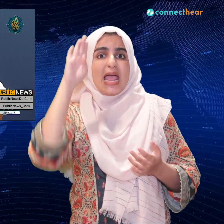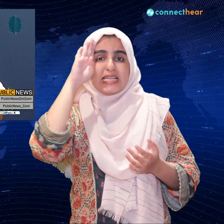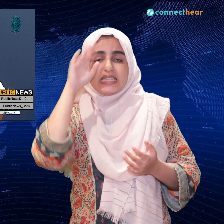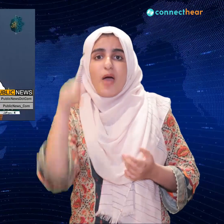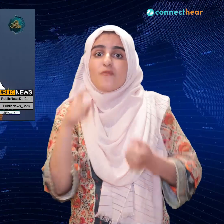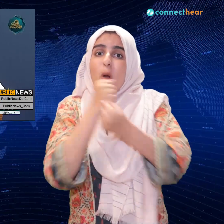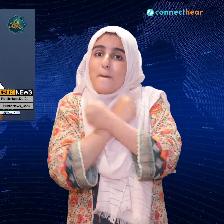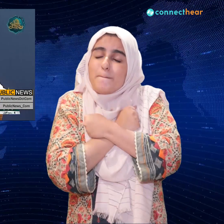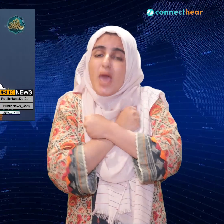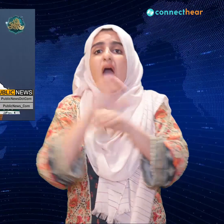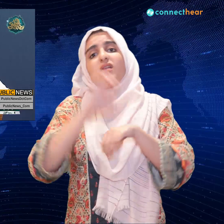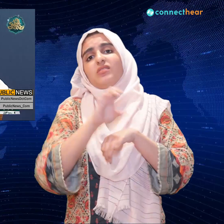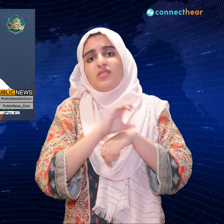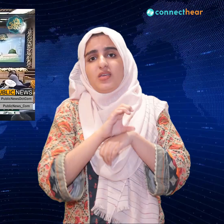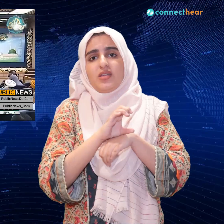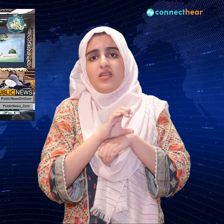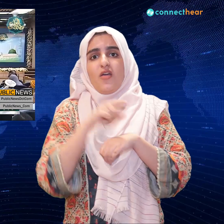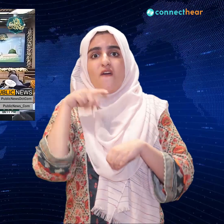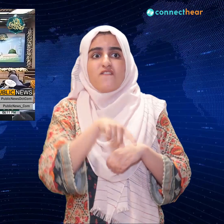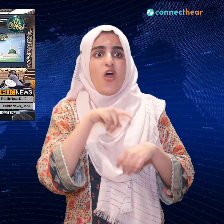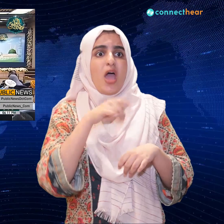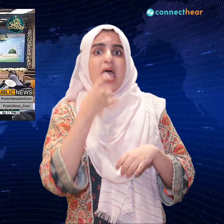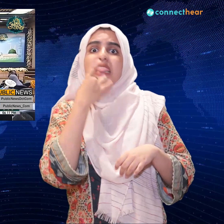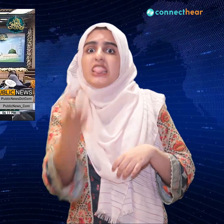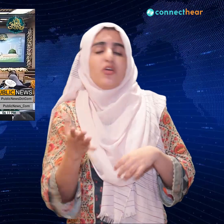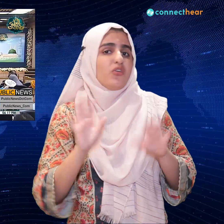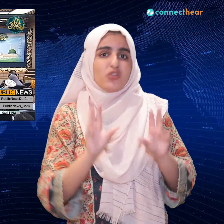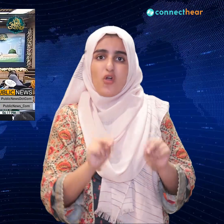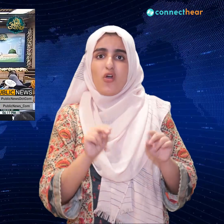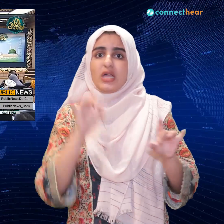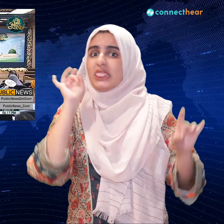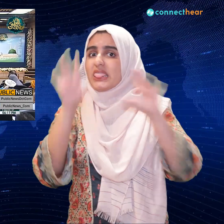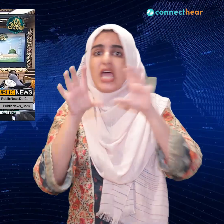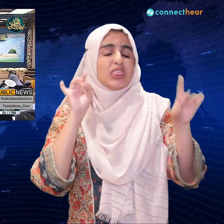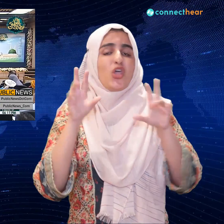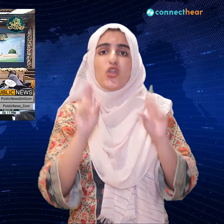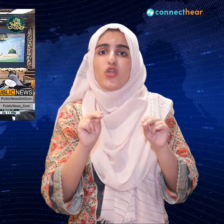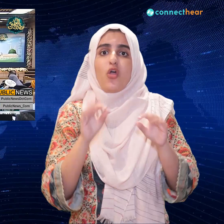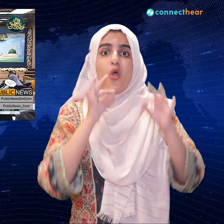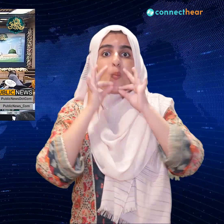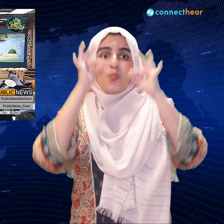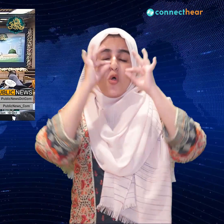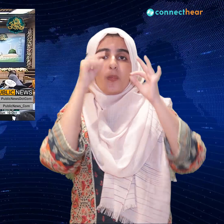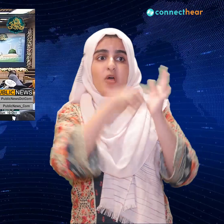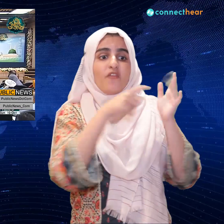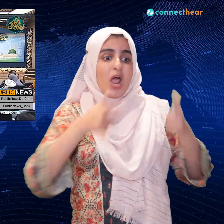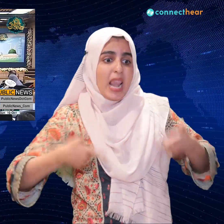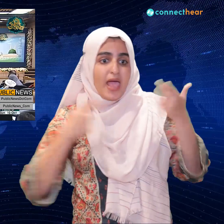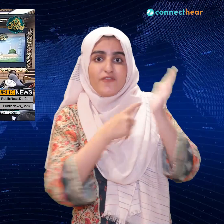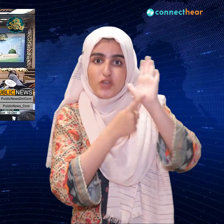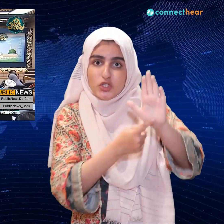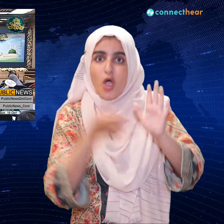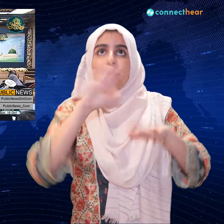ہے، اسلام کا انسانوں کو اکٹھے کرنے کا. رحمت العالمین ایکسپلین کرے گا دنیا کو. تو